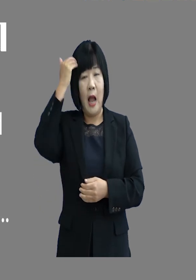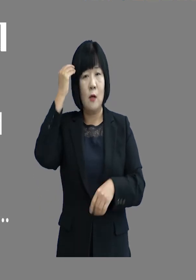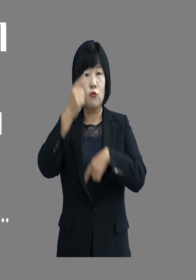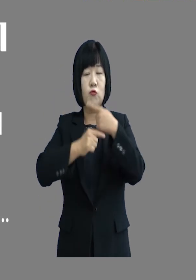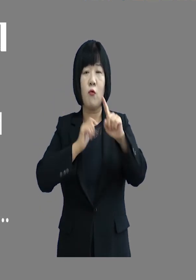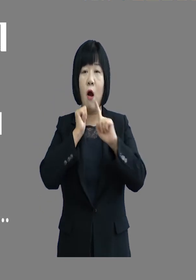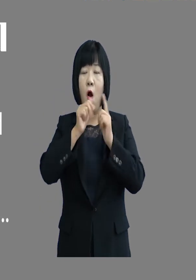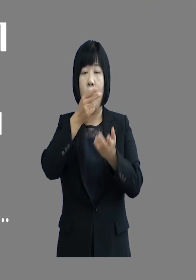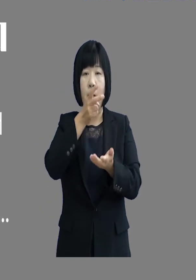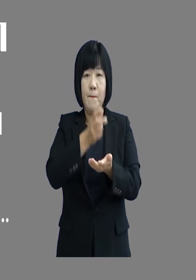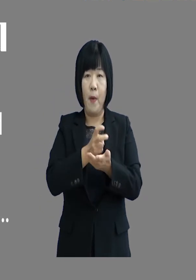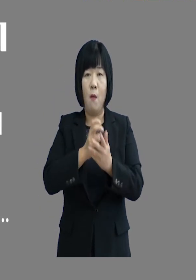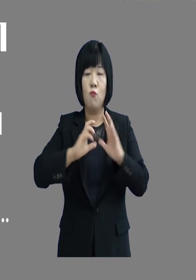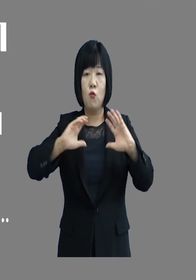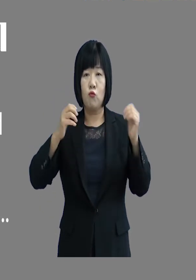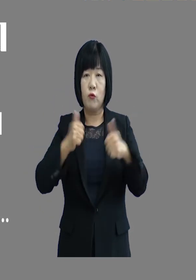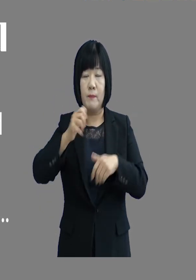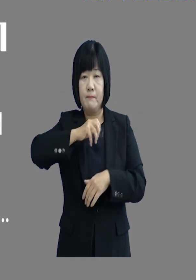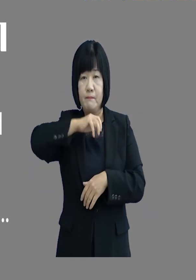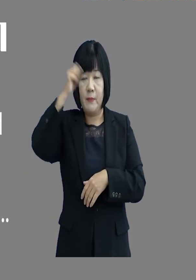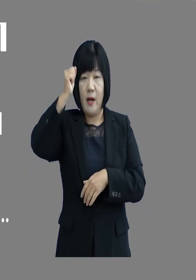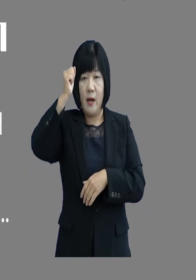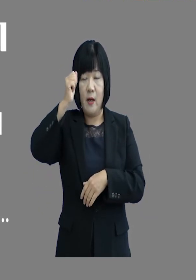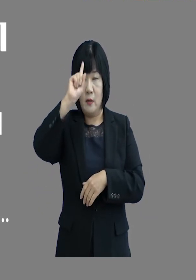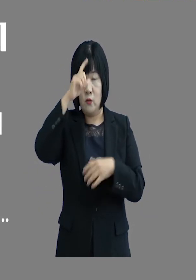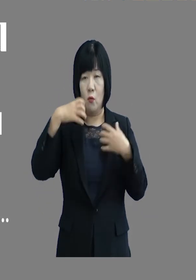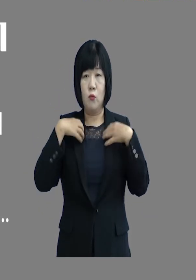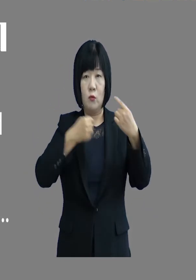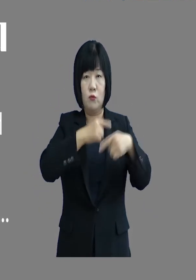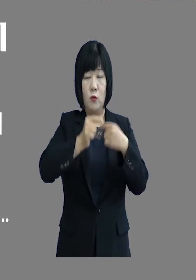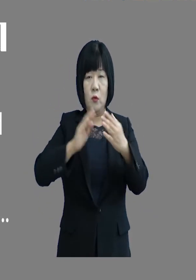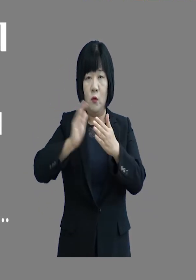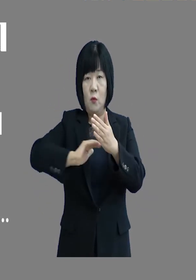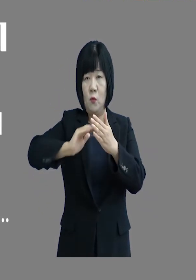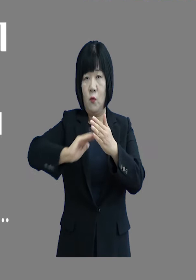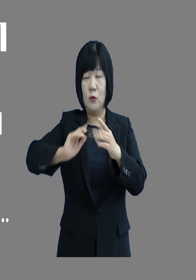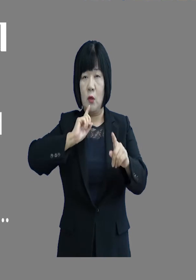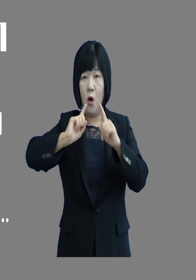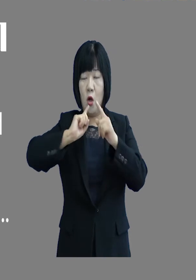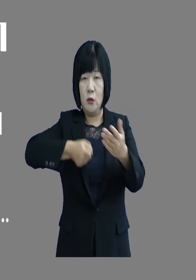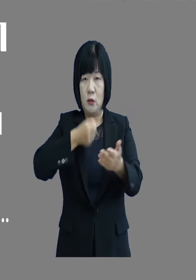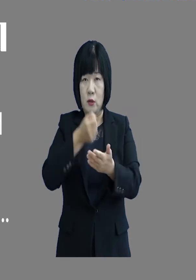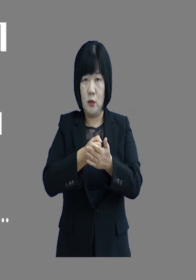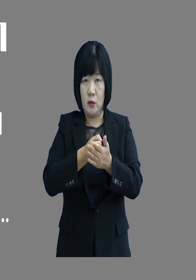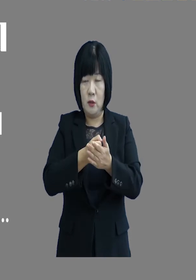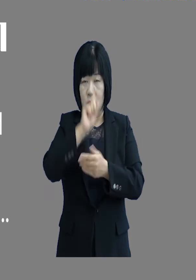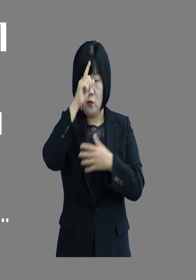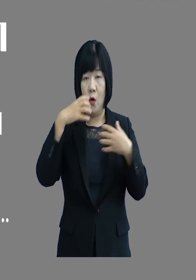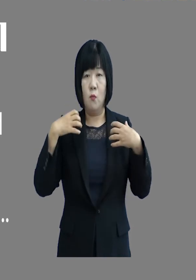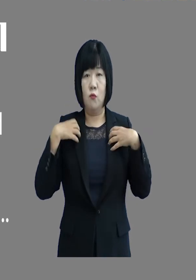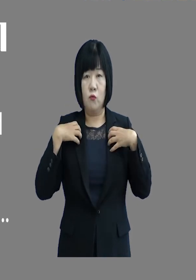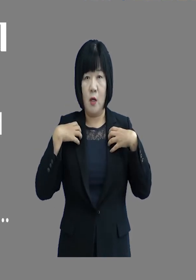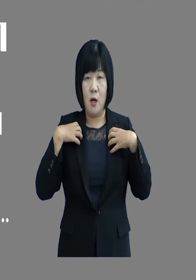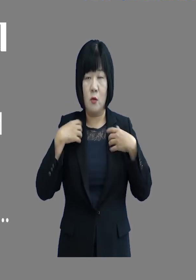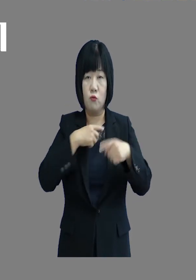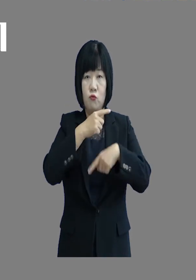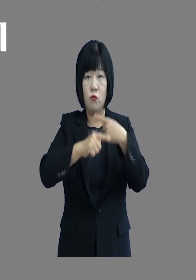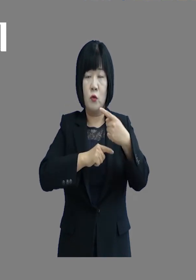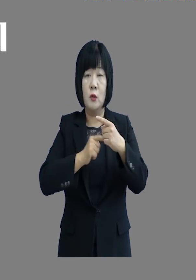한국수화언어법이 국회에서 통과되면서 정부가 수어를 공용어로 지정했습니다. 정부가 수어를 국가 공용어로